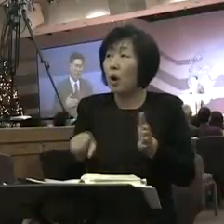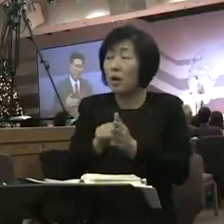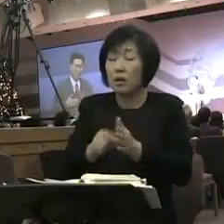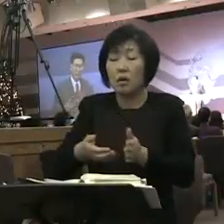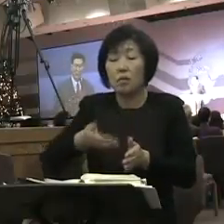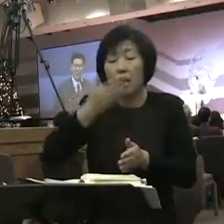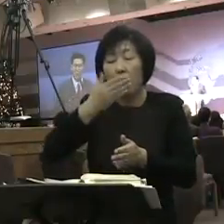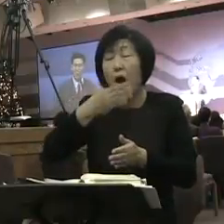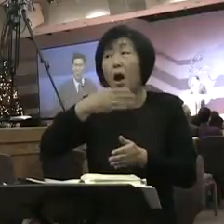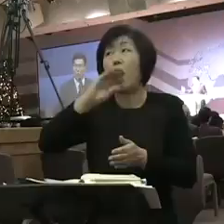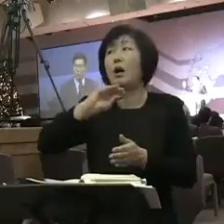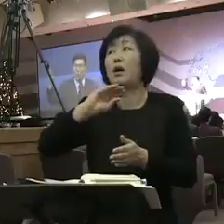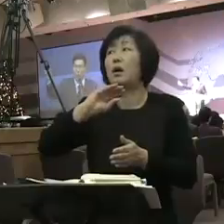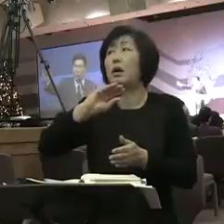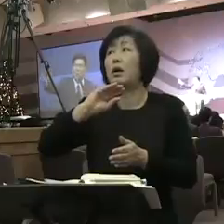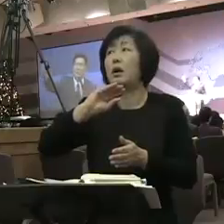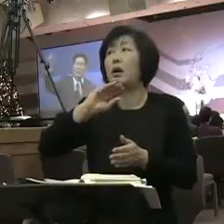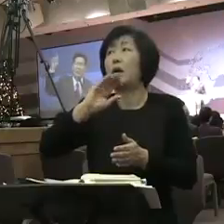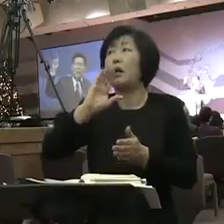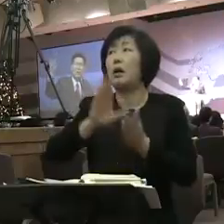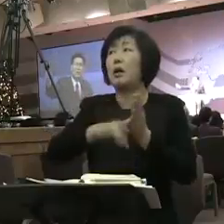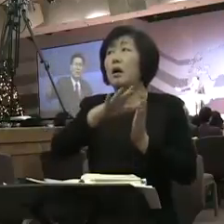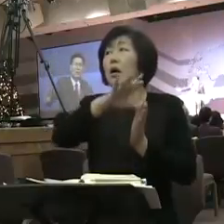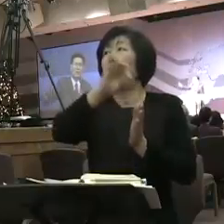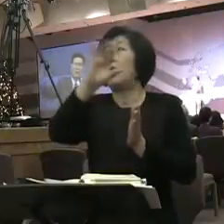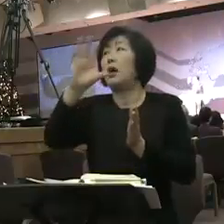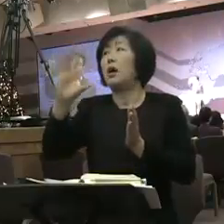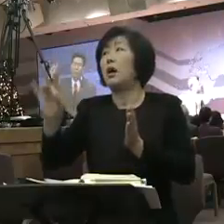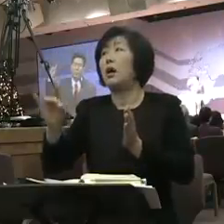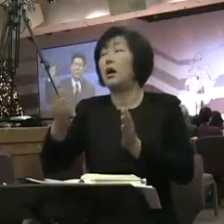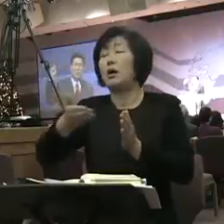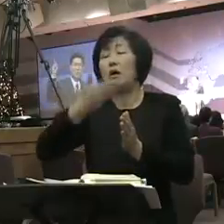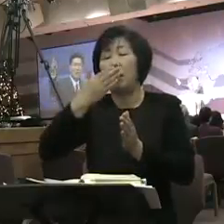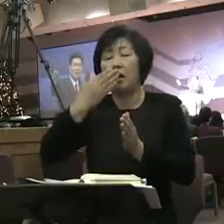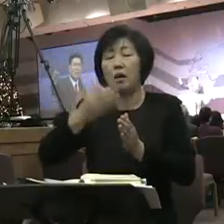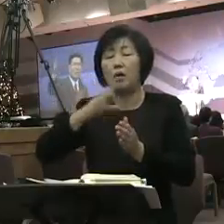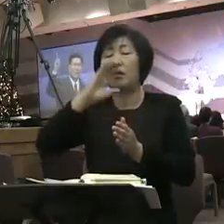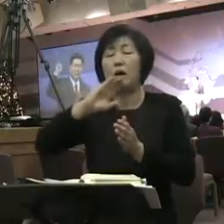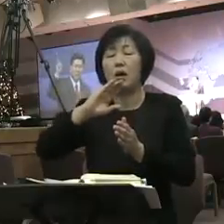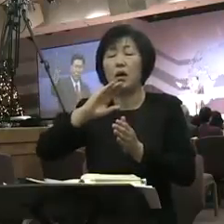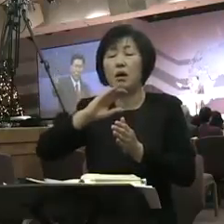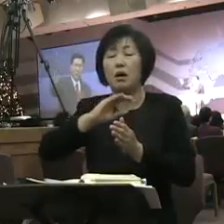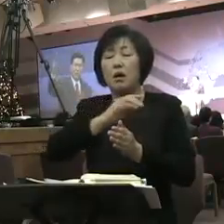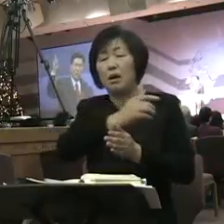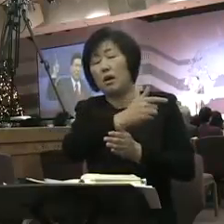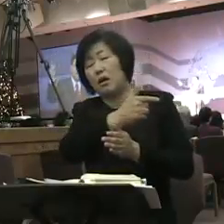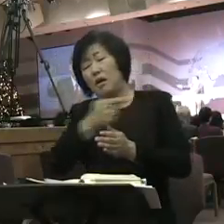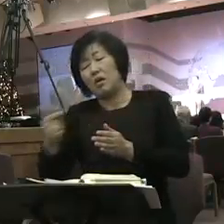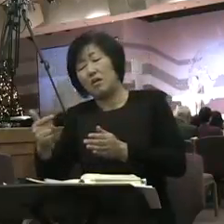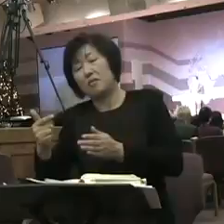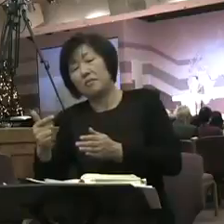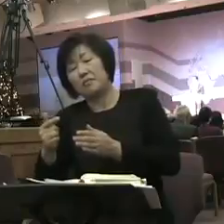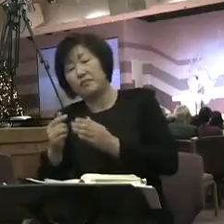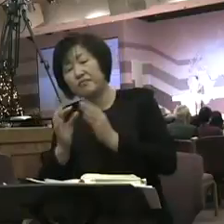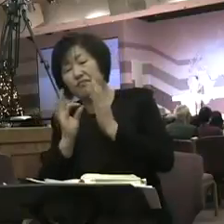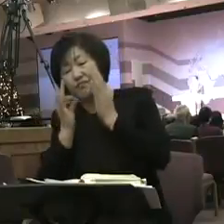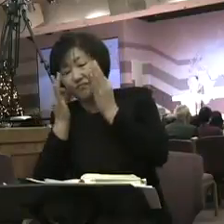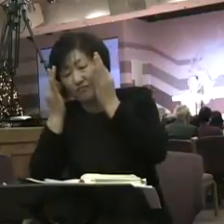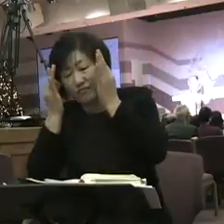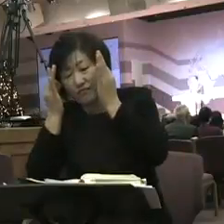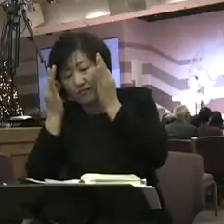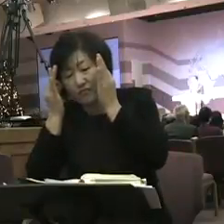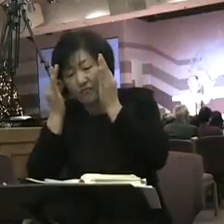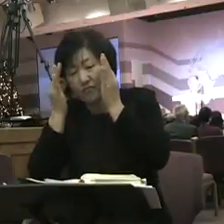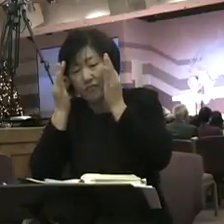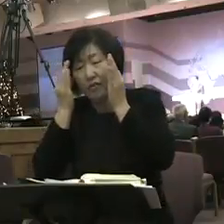것과 마시는 것. 근데 때로는 우리가 먹는 것과 마시는 것 때문에 엄청나게 공들이고 거기에 에너지를 다 쏟을 때가